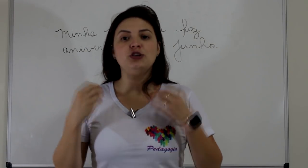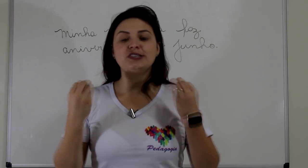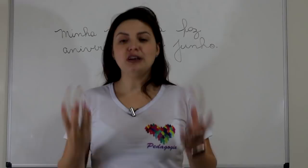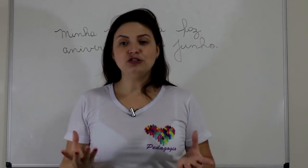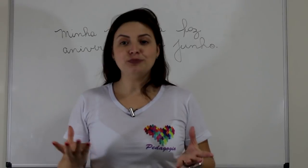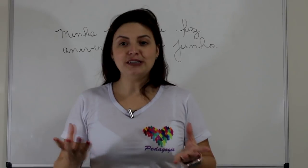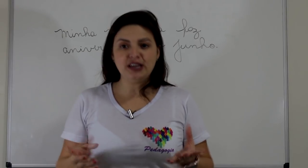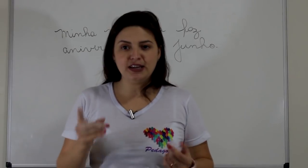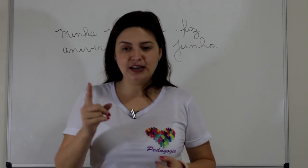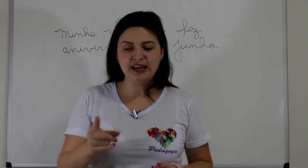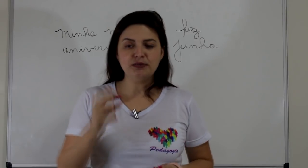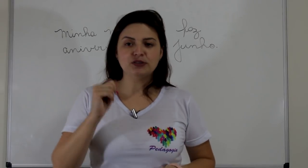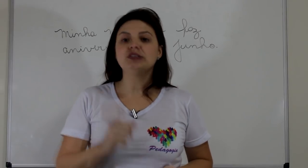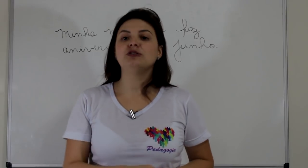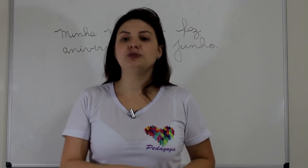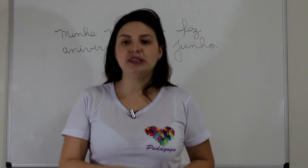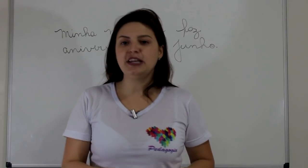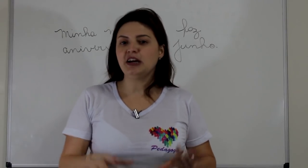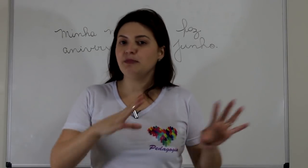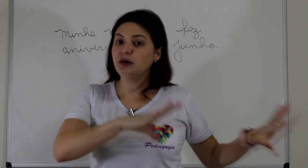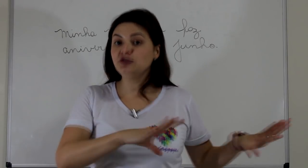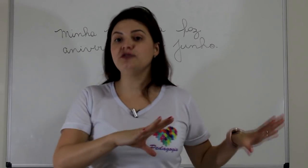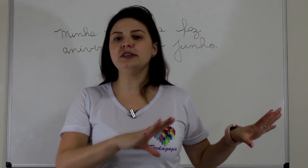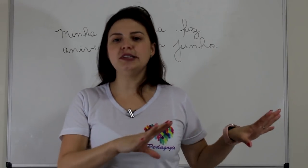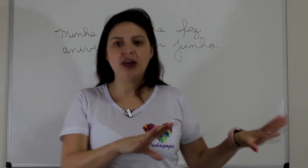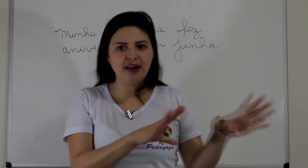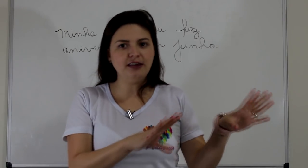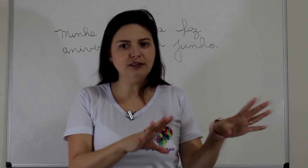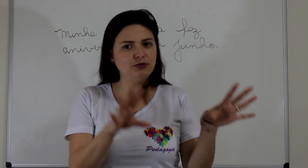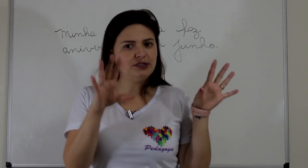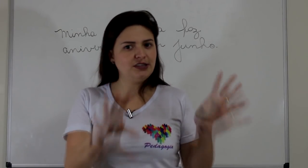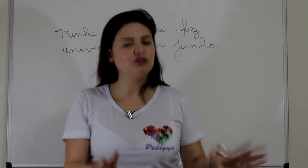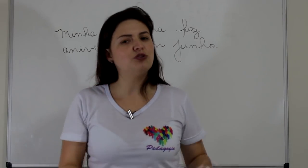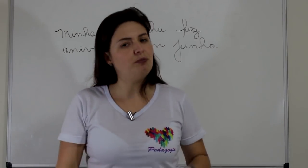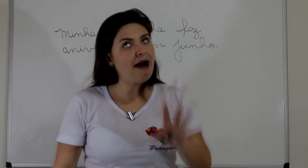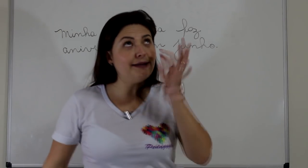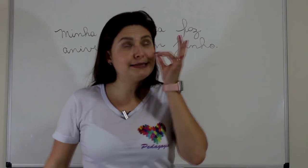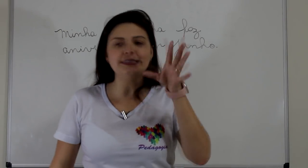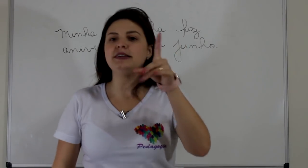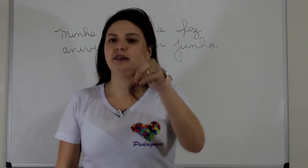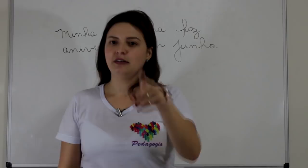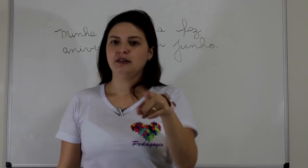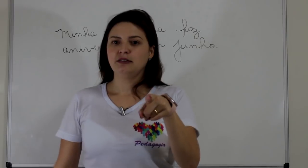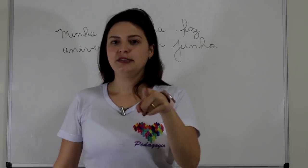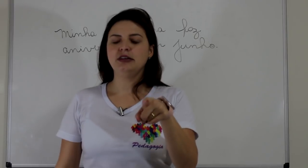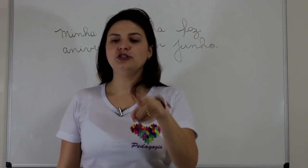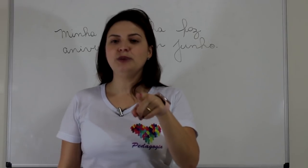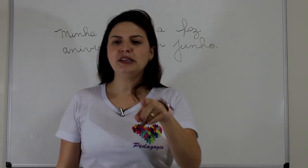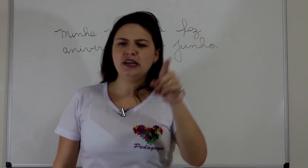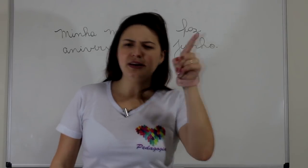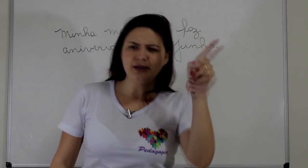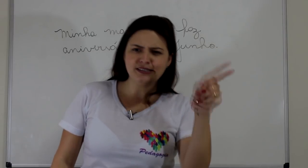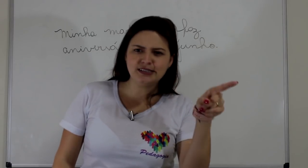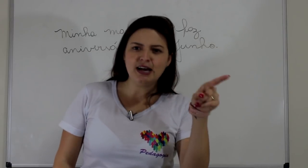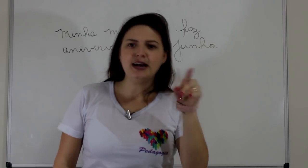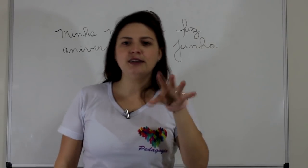o sinal de madrinha, lembra o sinal de madrinha? Acabamos de fazer, hein? Não aceito desculpa, esqueci. Sinal de madrinha,